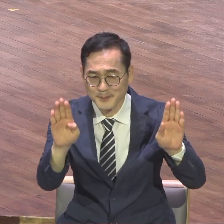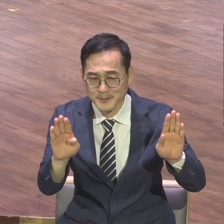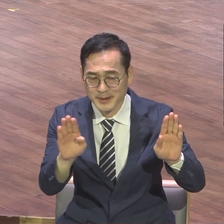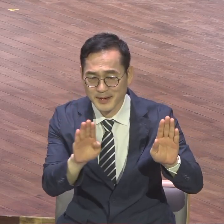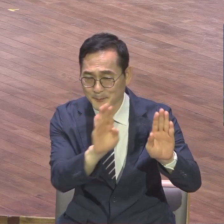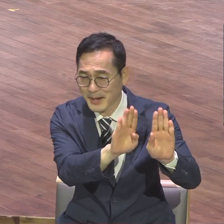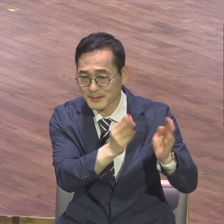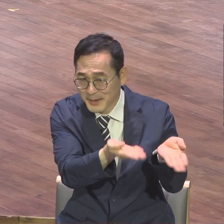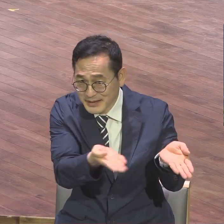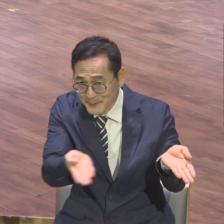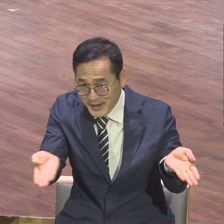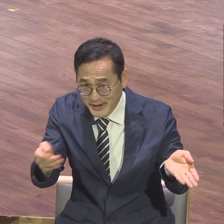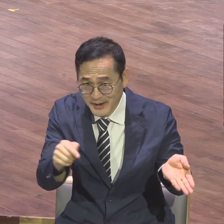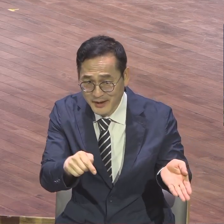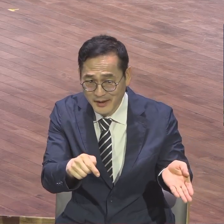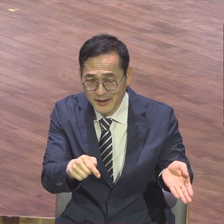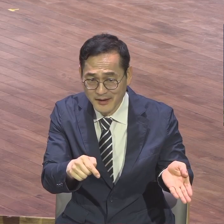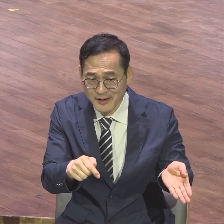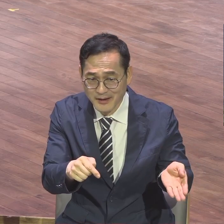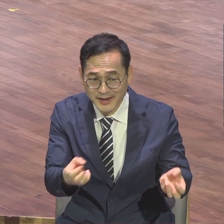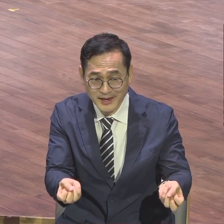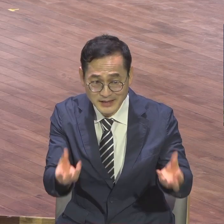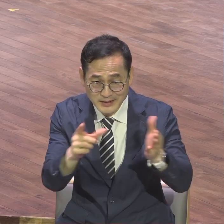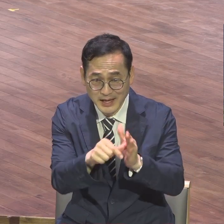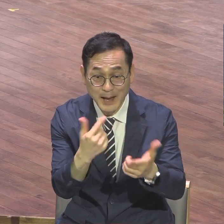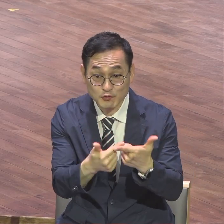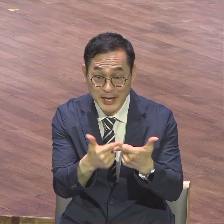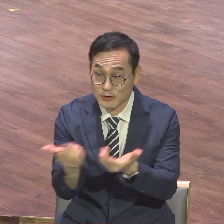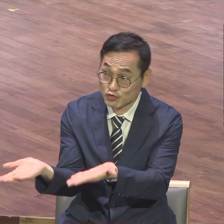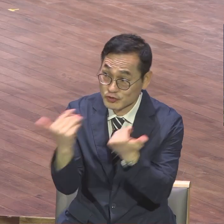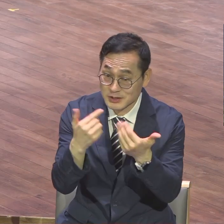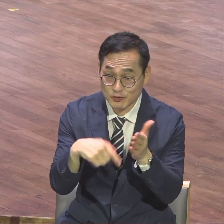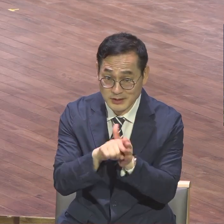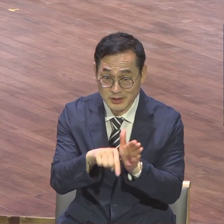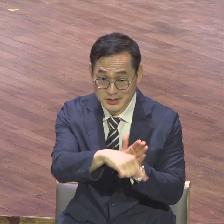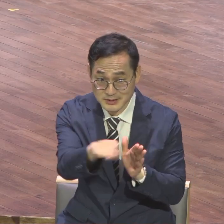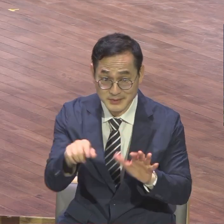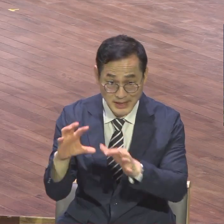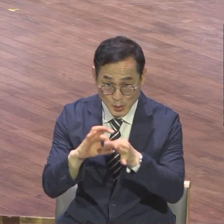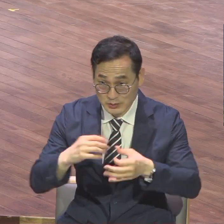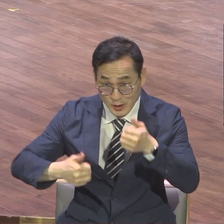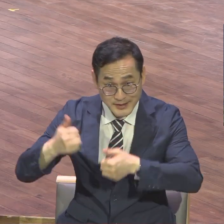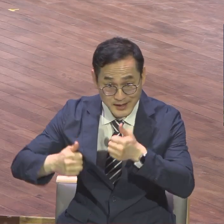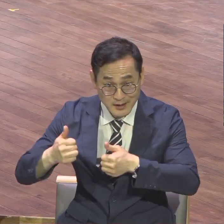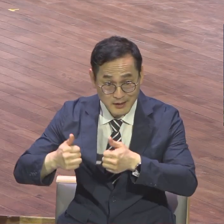밀어붙이고 그러니까 지금 이게 지금 사우디 쪽으로 약간 기울어져 있어요. 그러니까